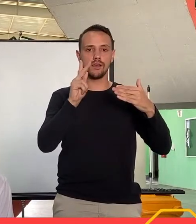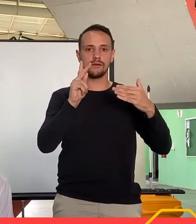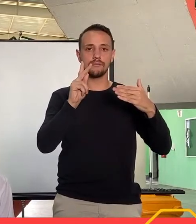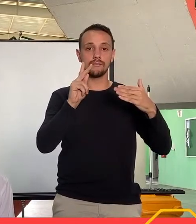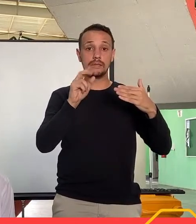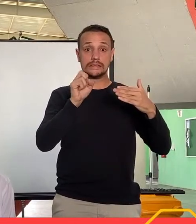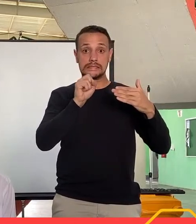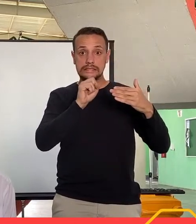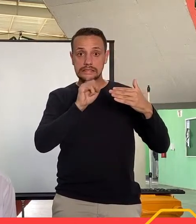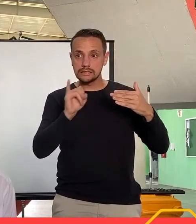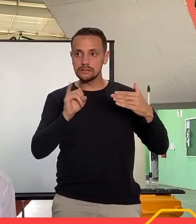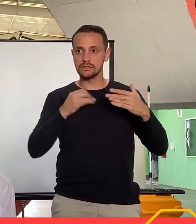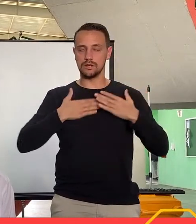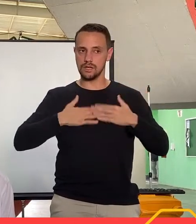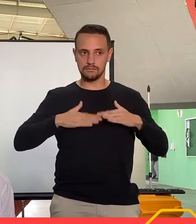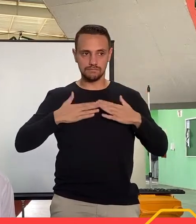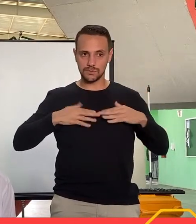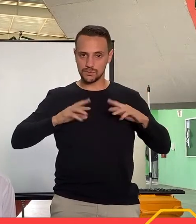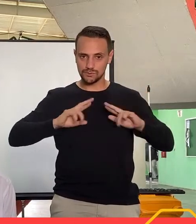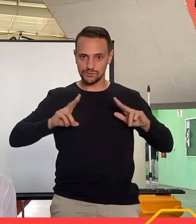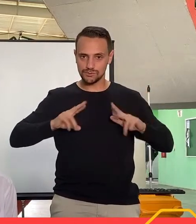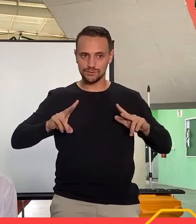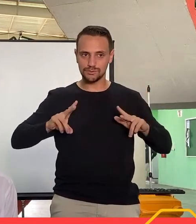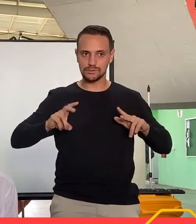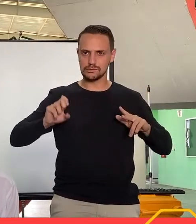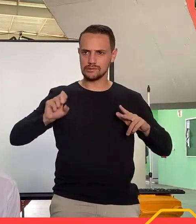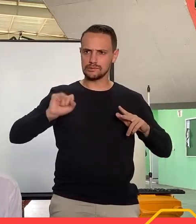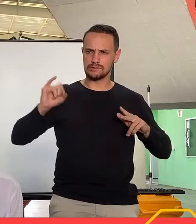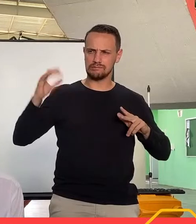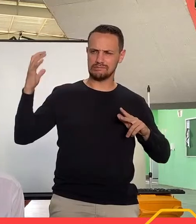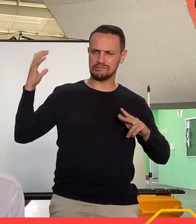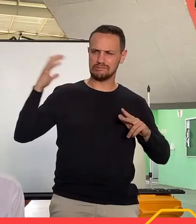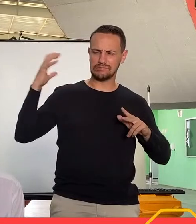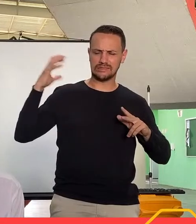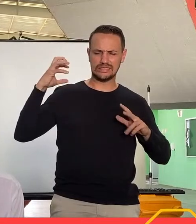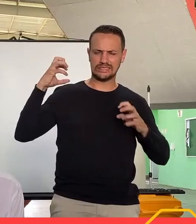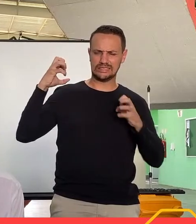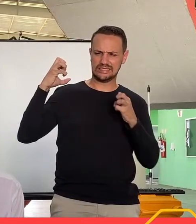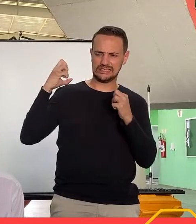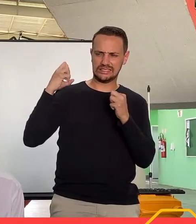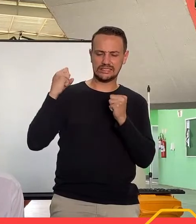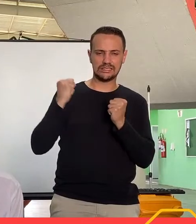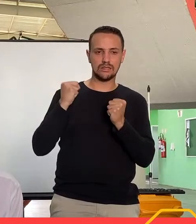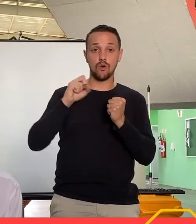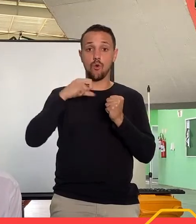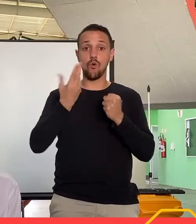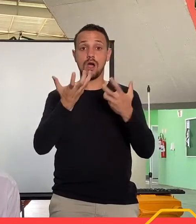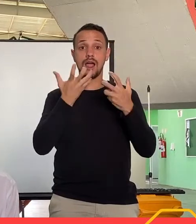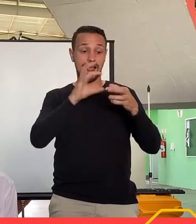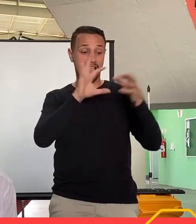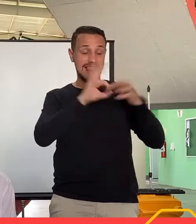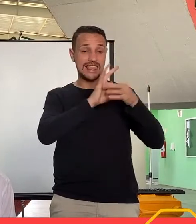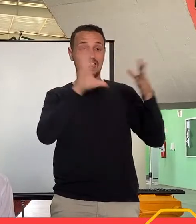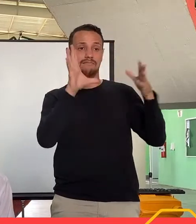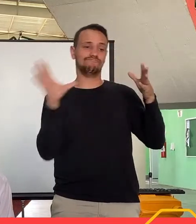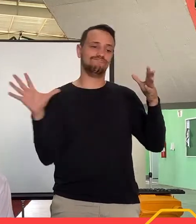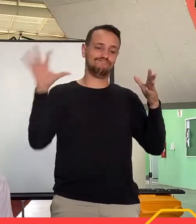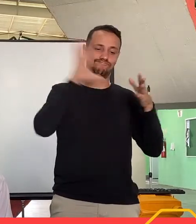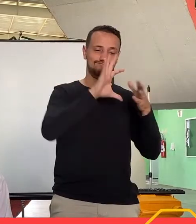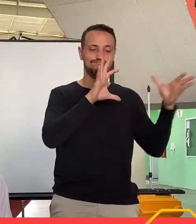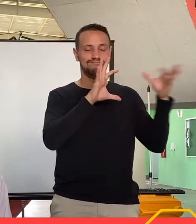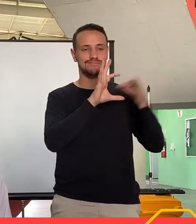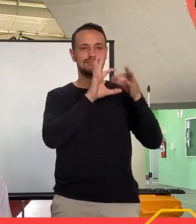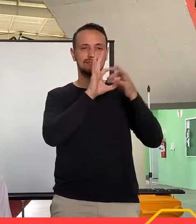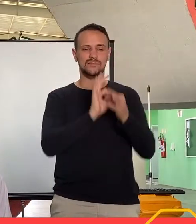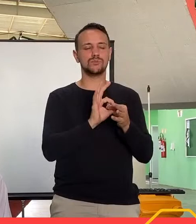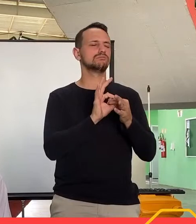importância. Mas quando pinta uma nuvem esquisita no horizonte, você fala: poxa, isso